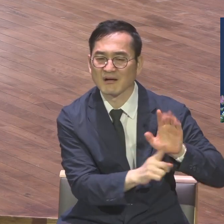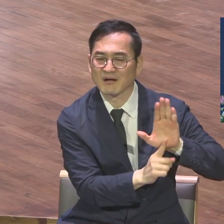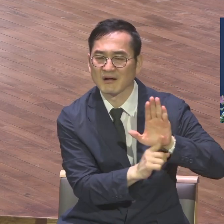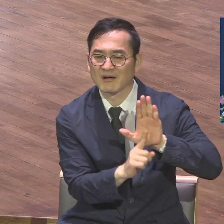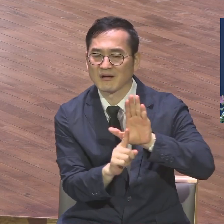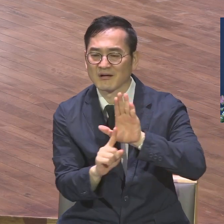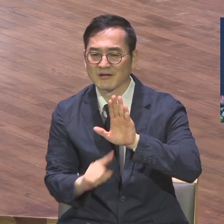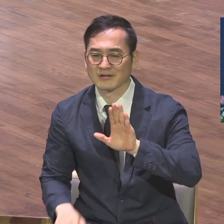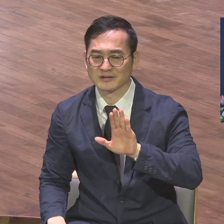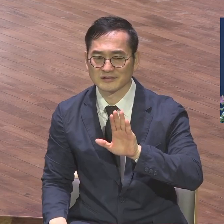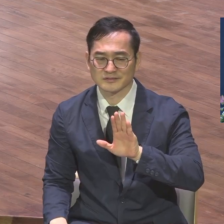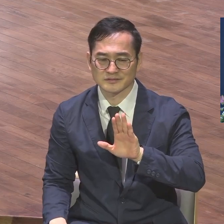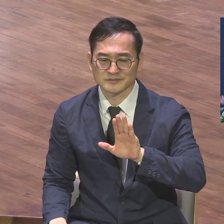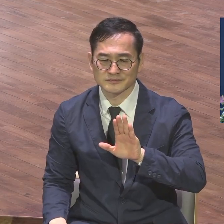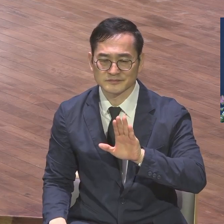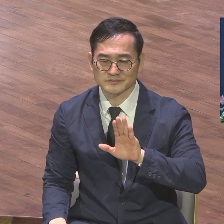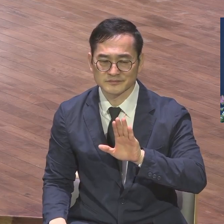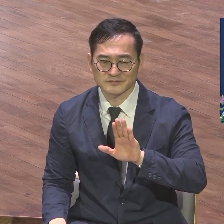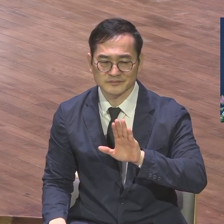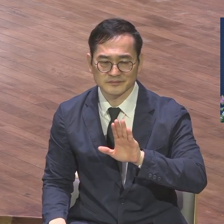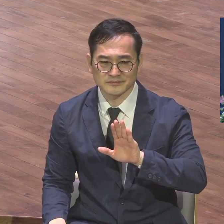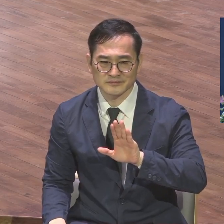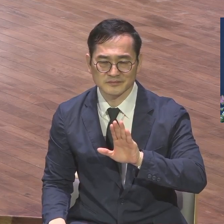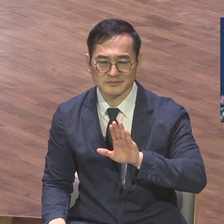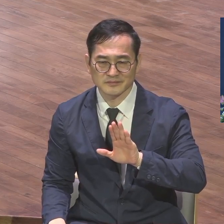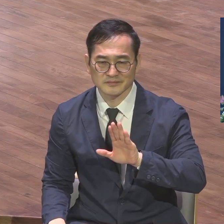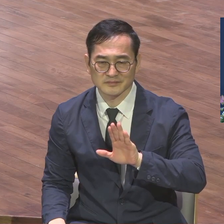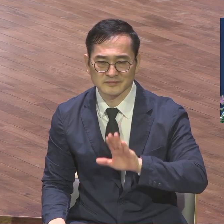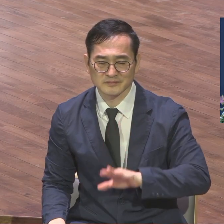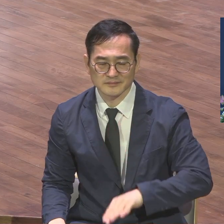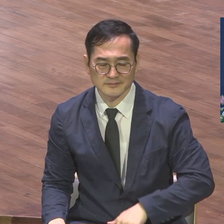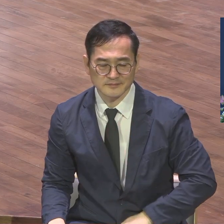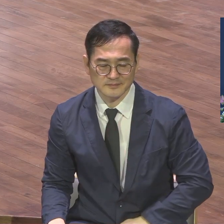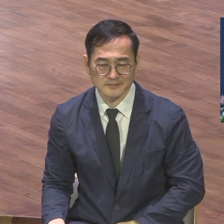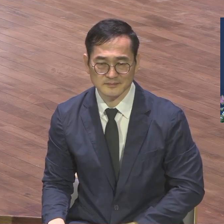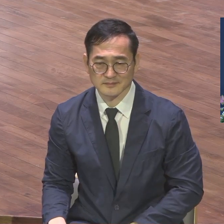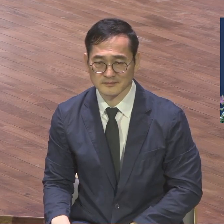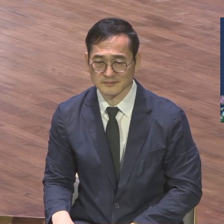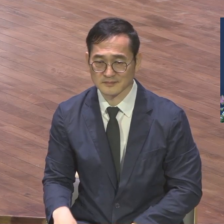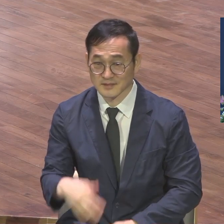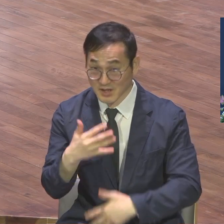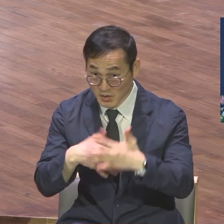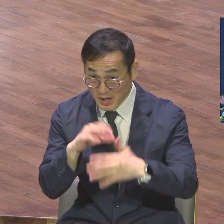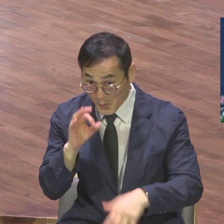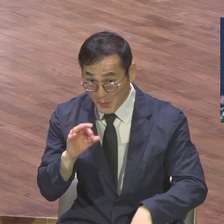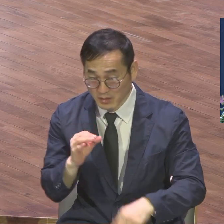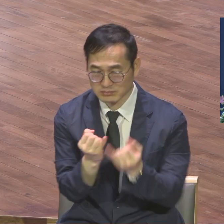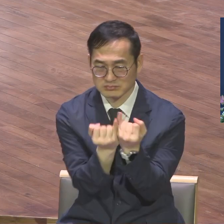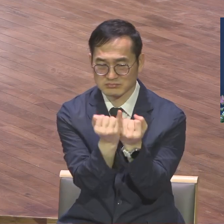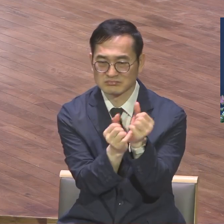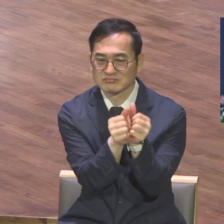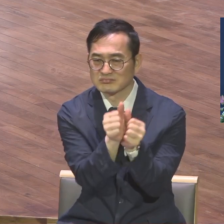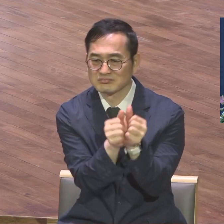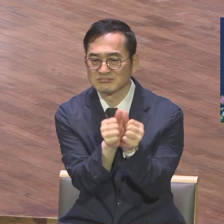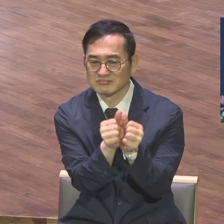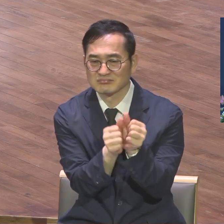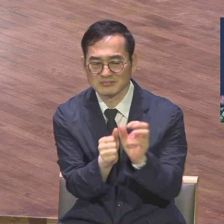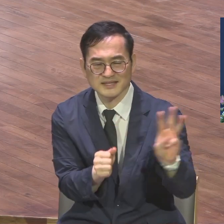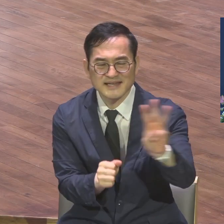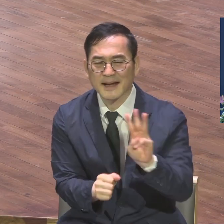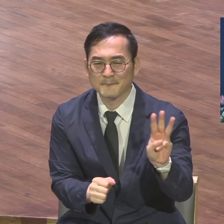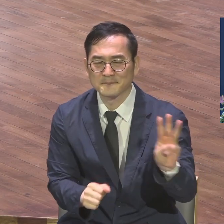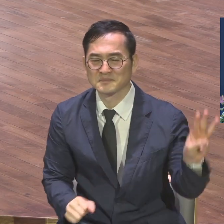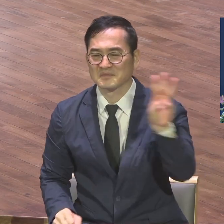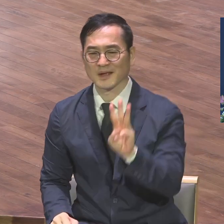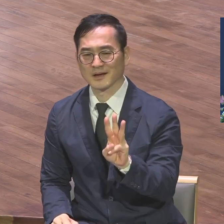이미지를 싹 심었어요. 공연 중에 보면 영상을 통해서 동성애자 세